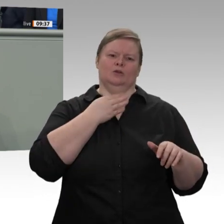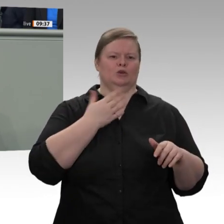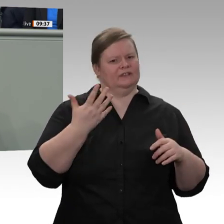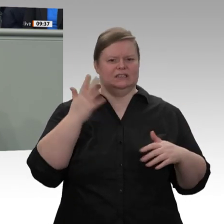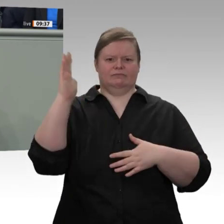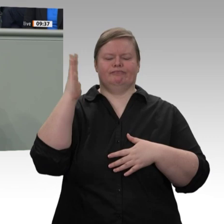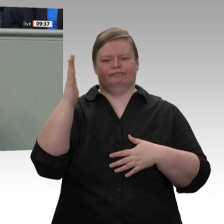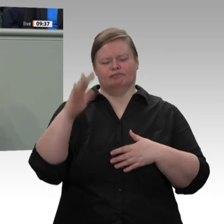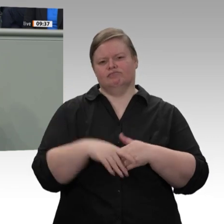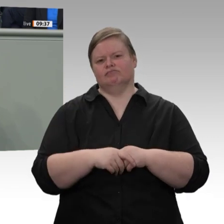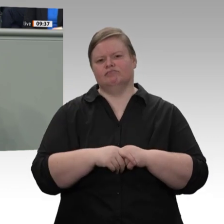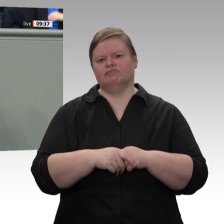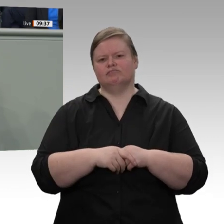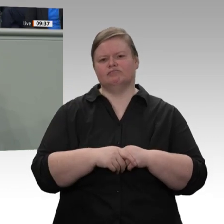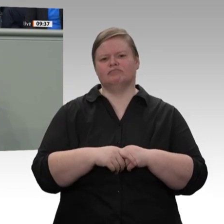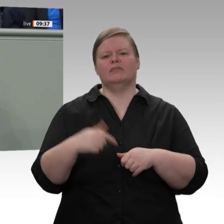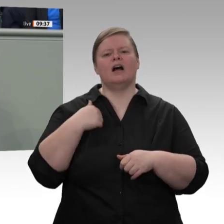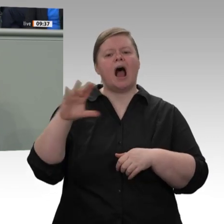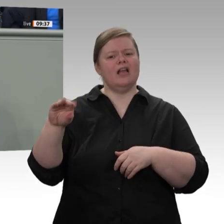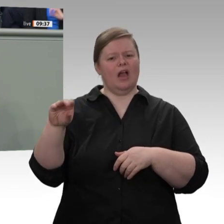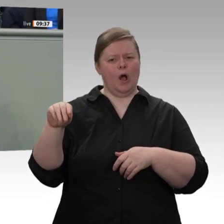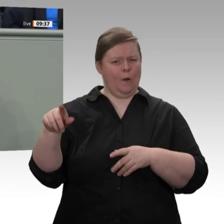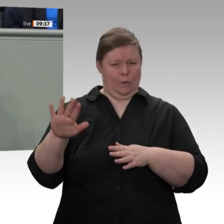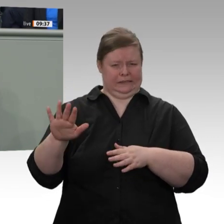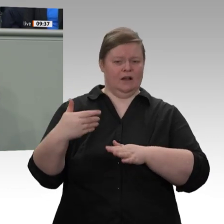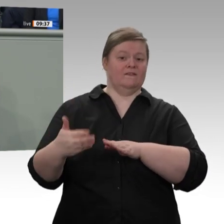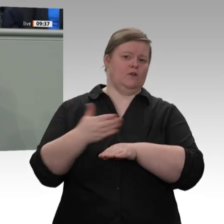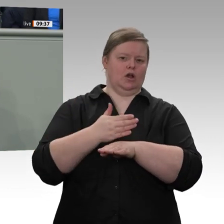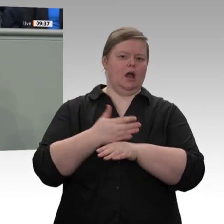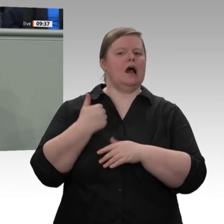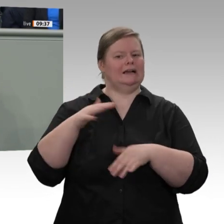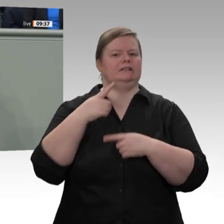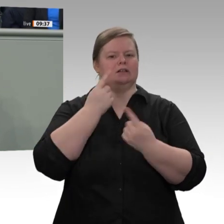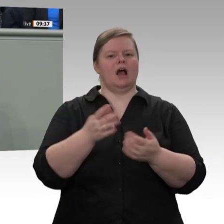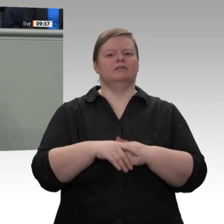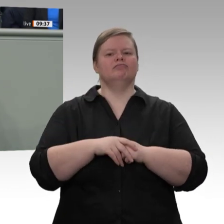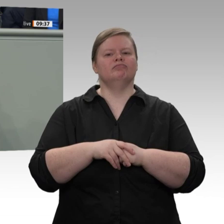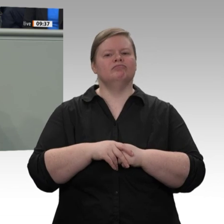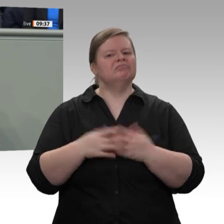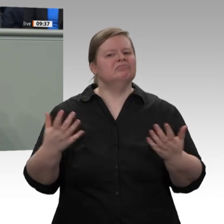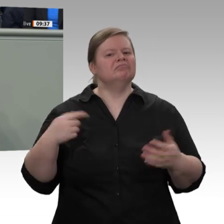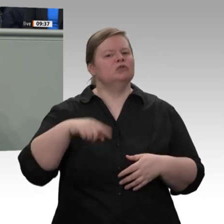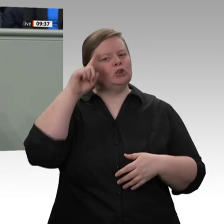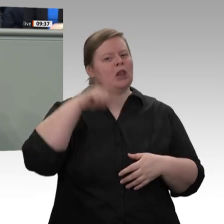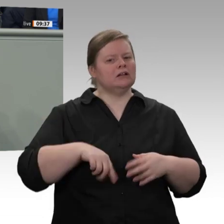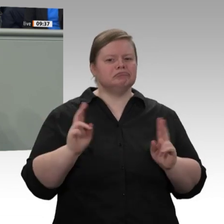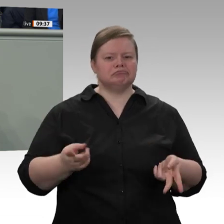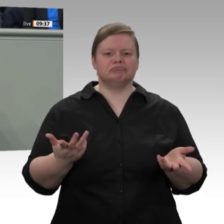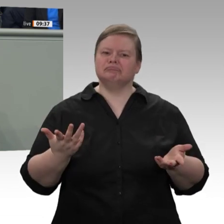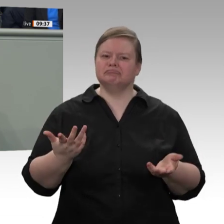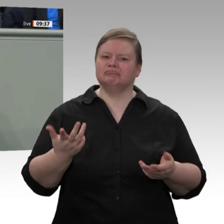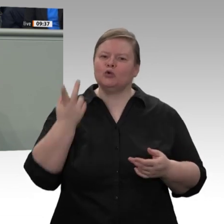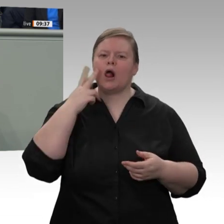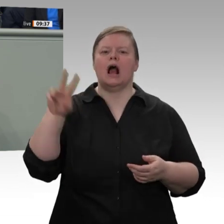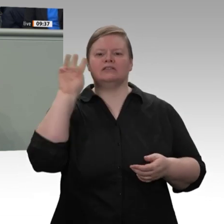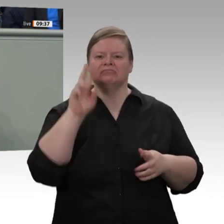Hass und Extremismus in unserem Land keinen Platz haben. Heute sage ich, ja, wir sind ein